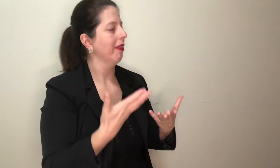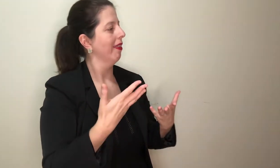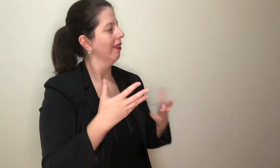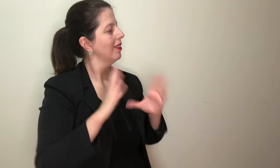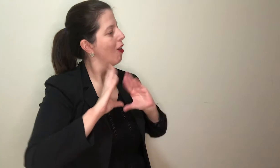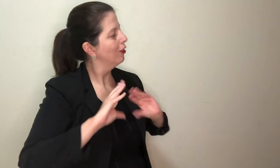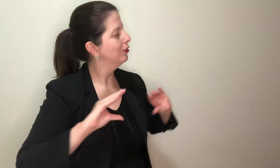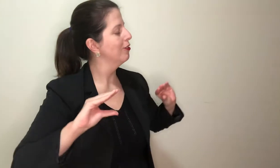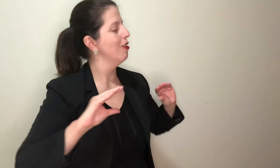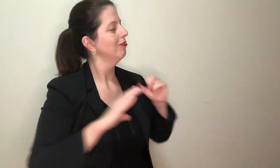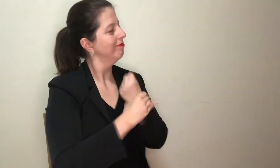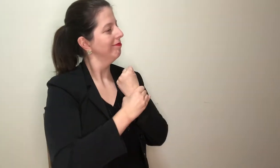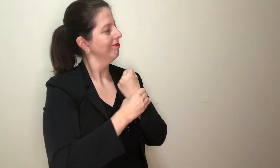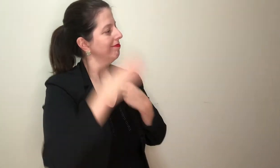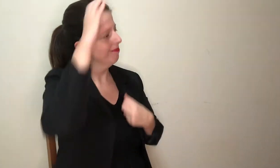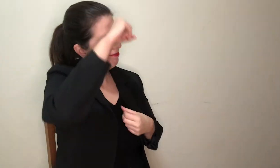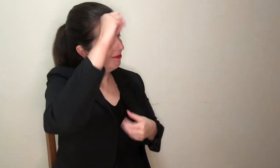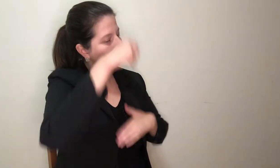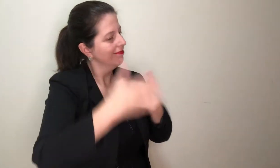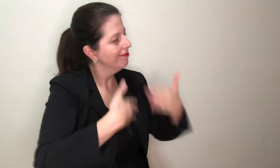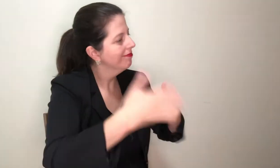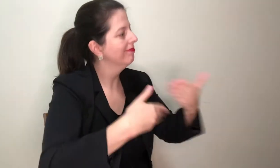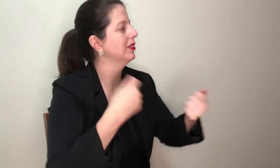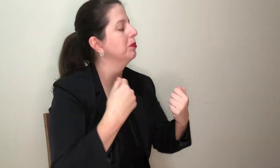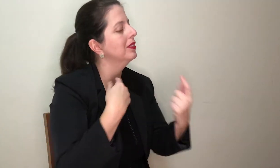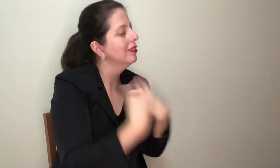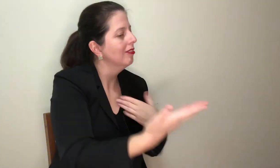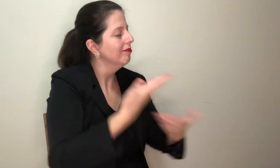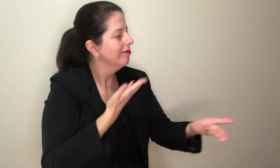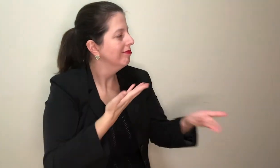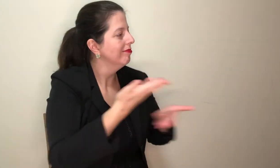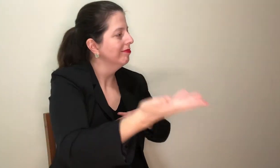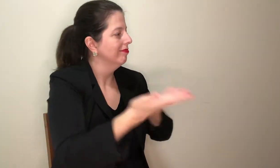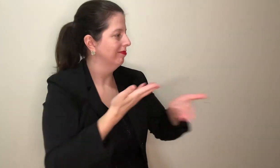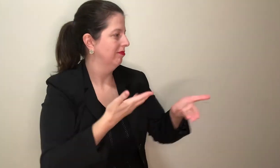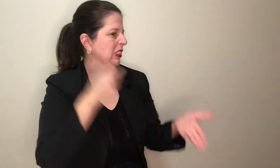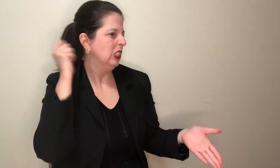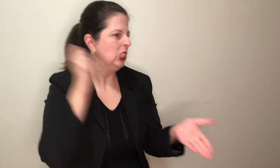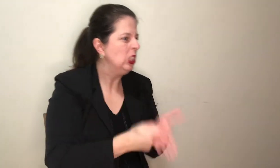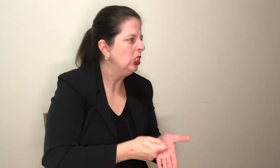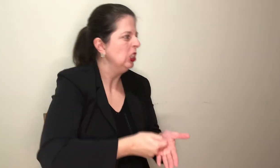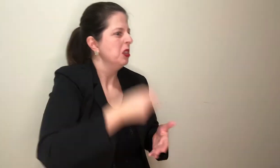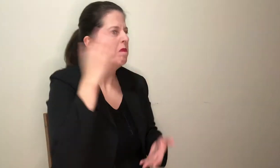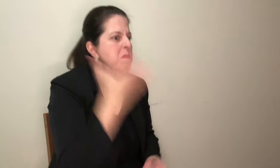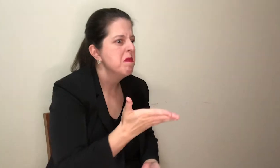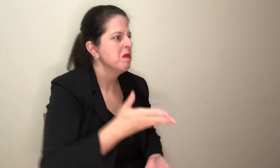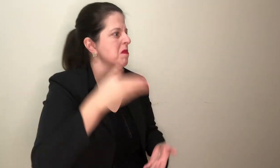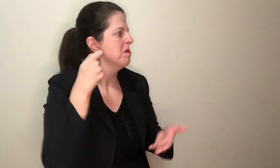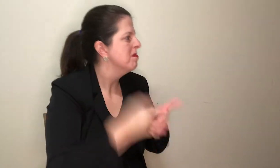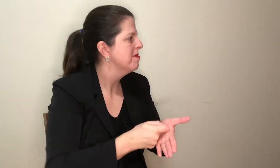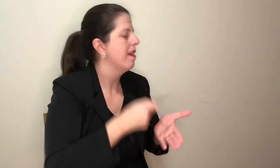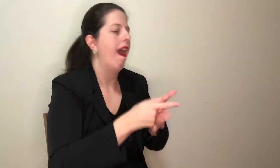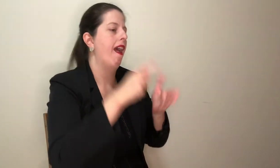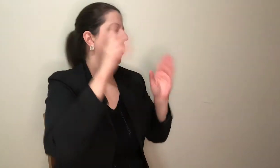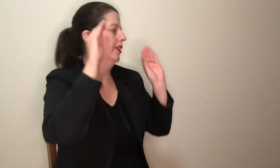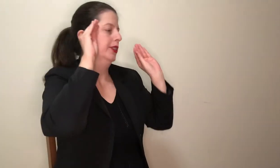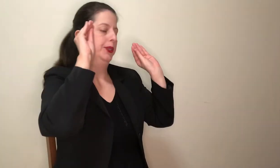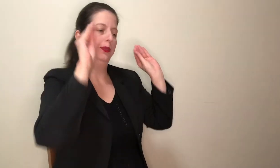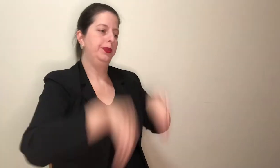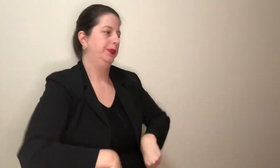surdo a se sentir bem, a se sentir confortável, se sentir seguro nesse aprendizado. Durante essa relação,